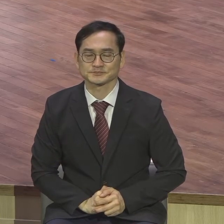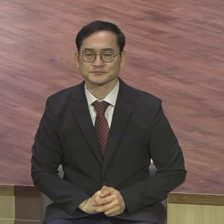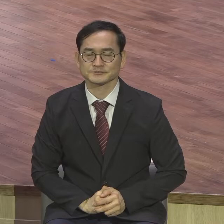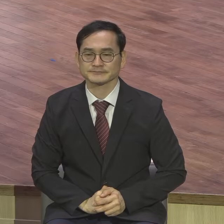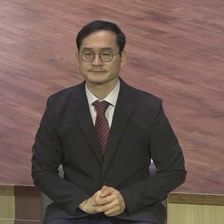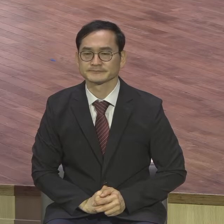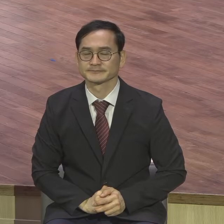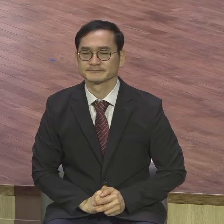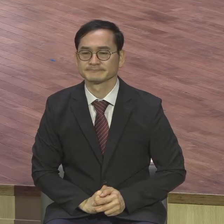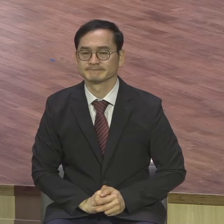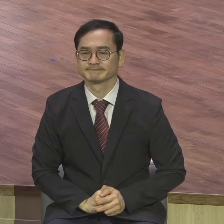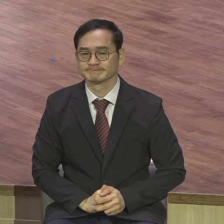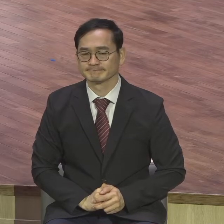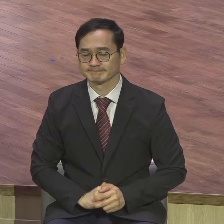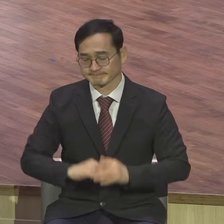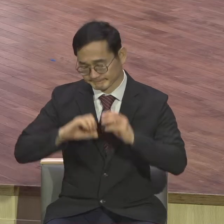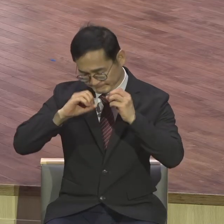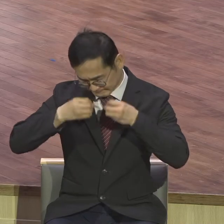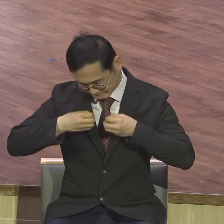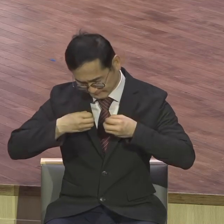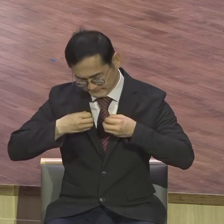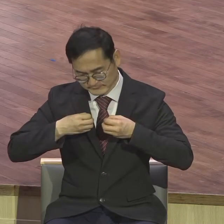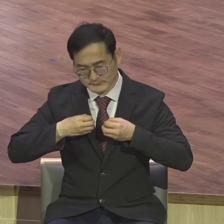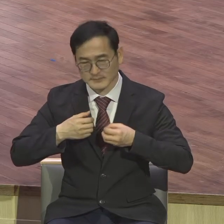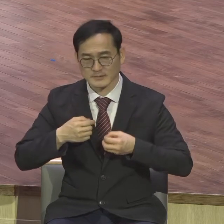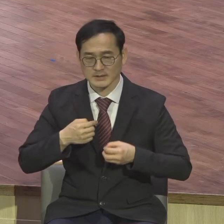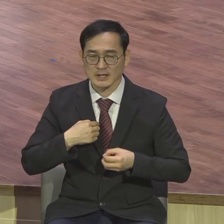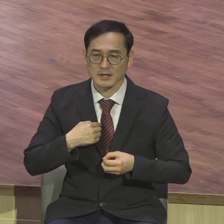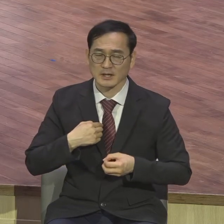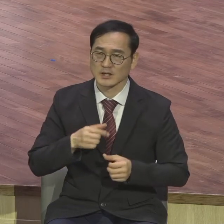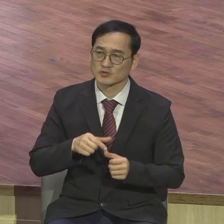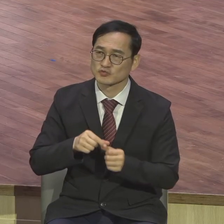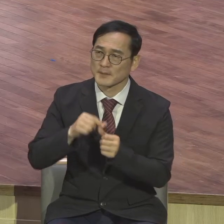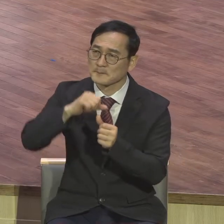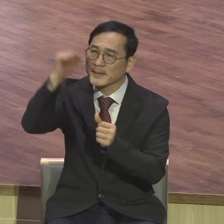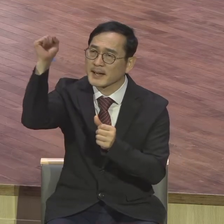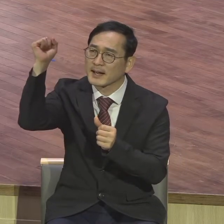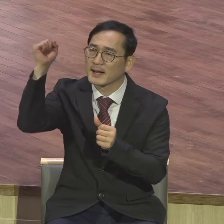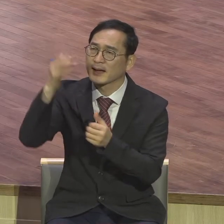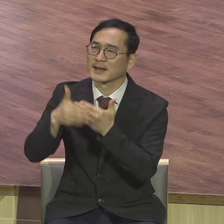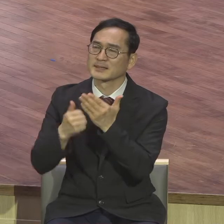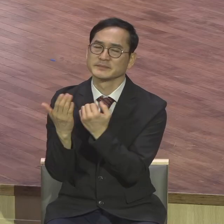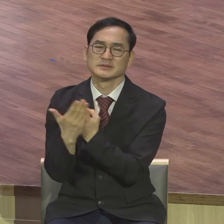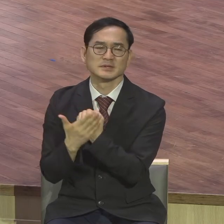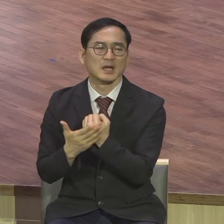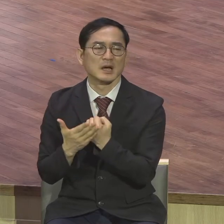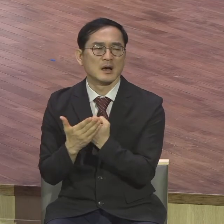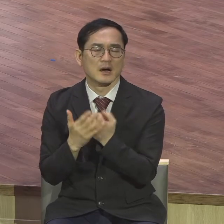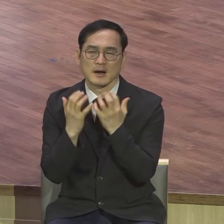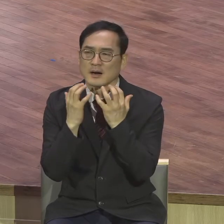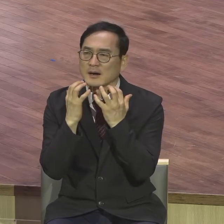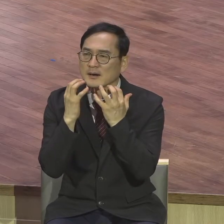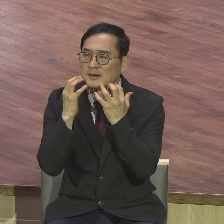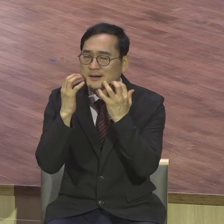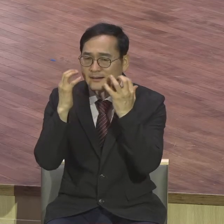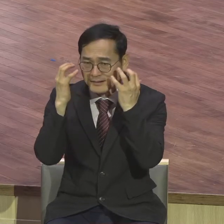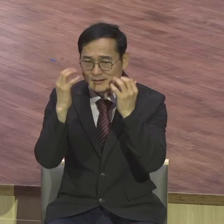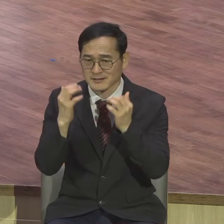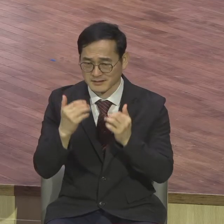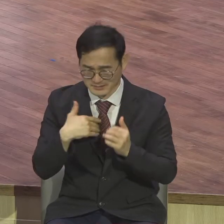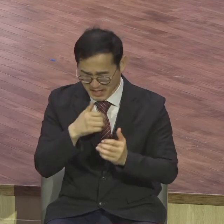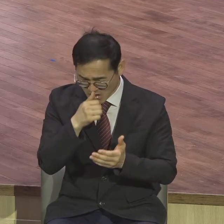자기 자신을 돌아봐야 돼요. 야, 내가 구원받은 거 하나님 은혜구나. 나 같은